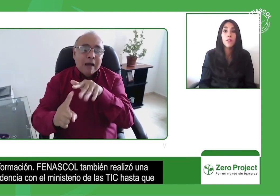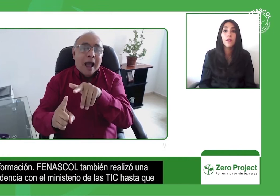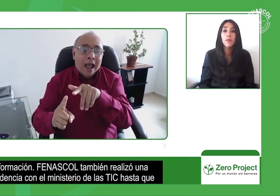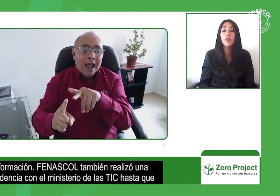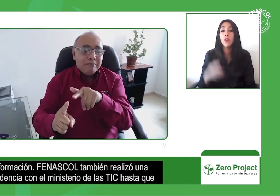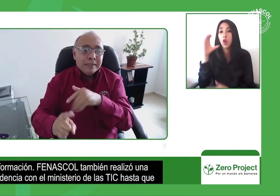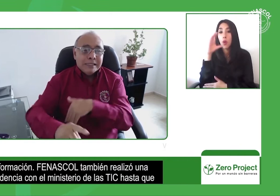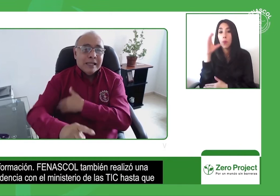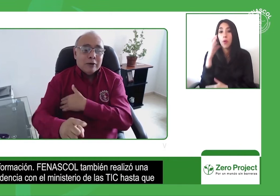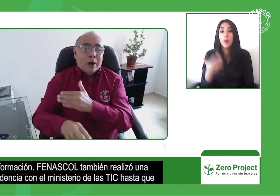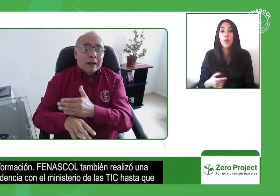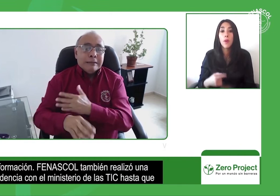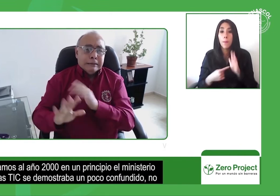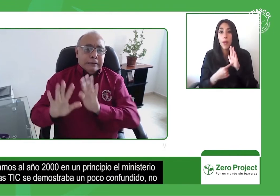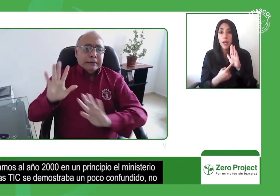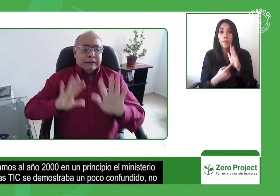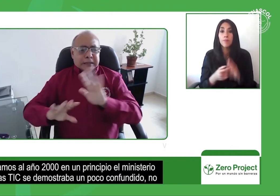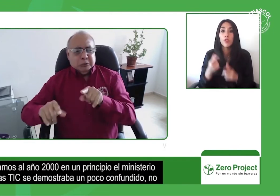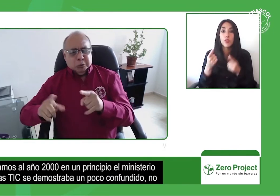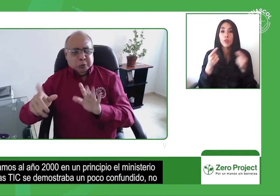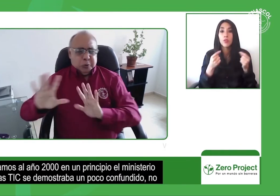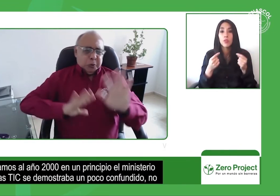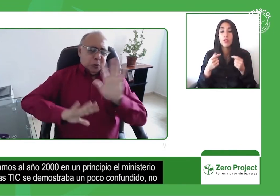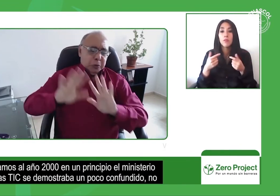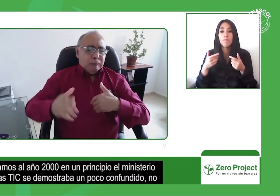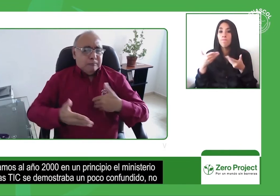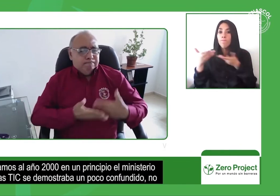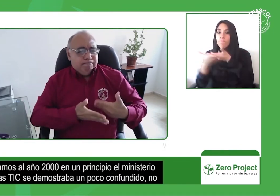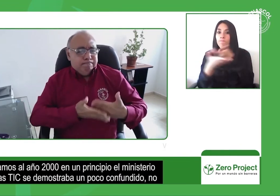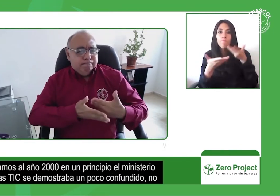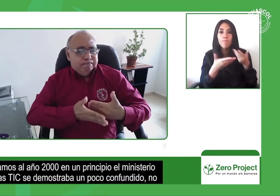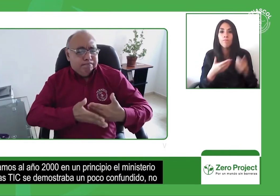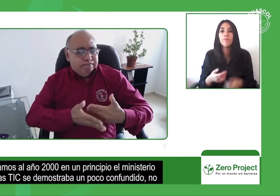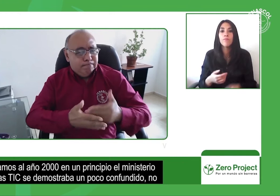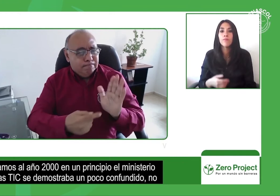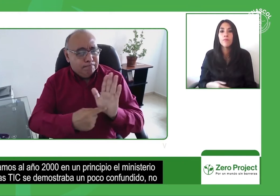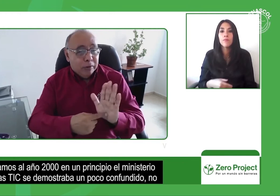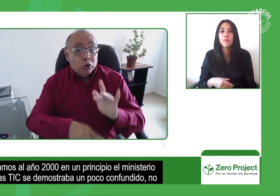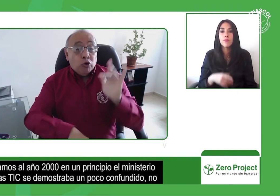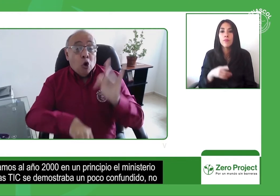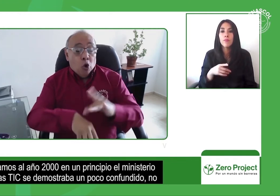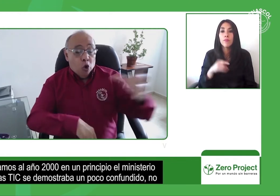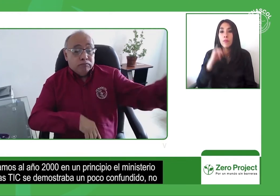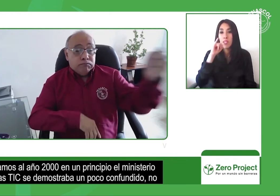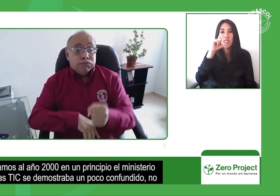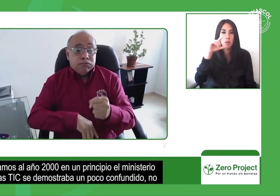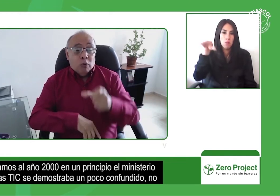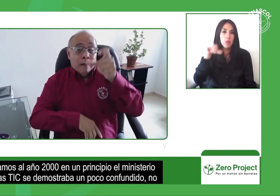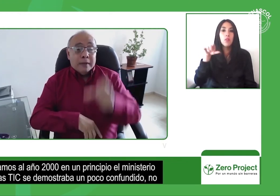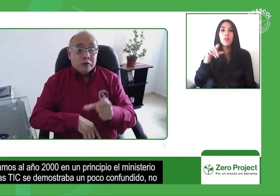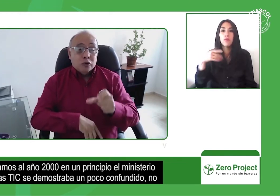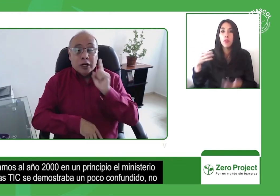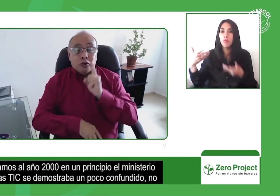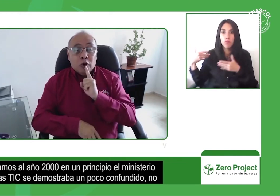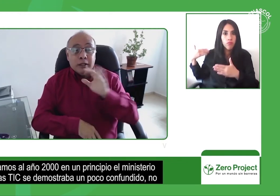Ministerio de las TIC hasta que llegamos al año 2000. En un principio, el Ministerio de las TIC se demostraba un